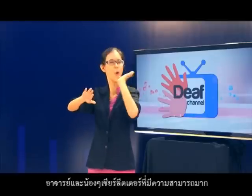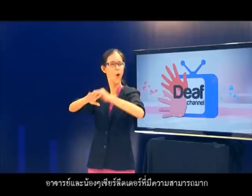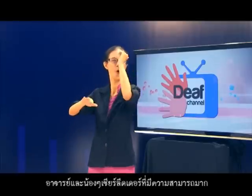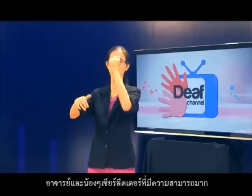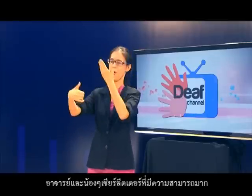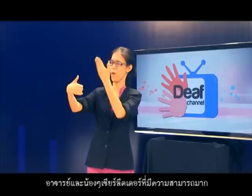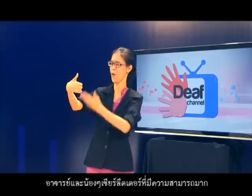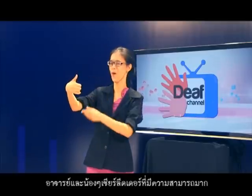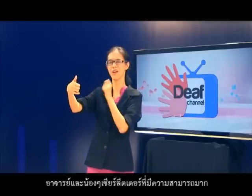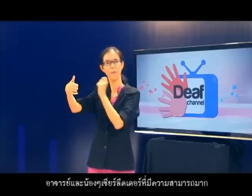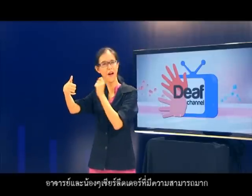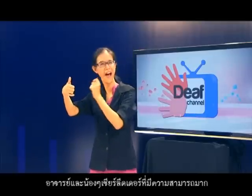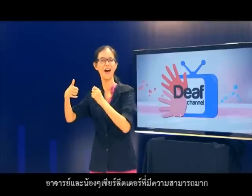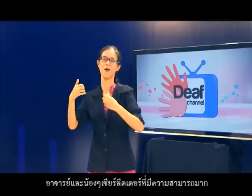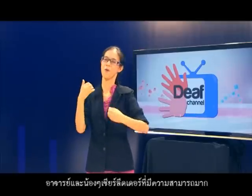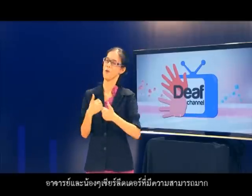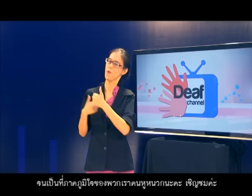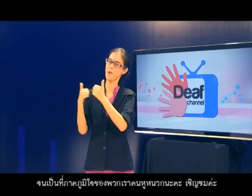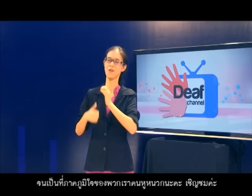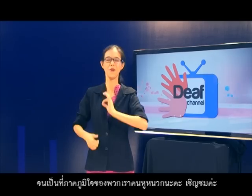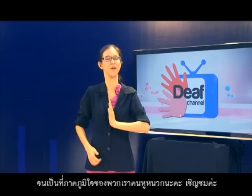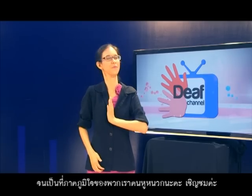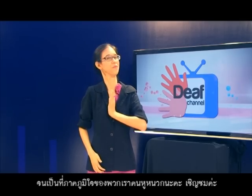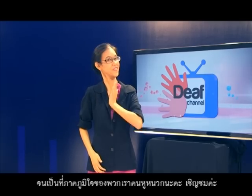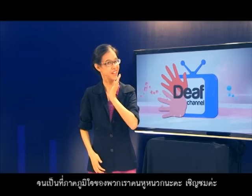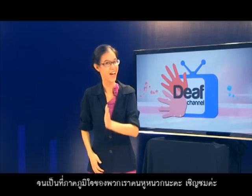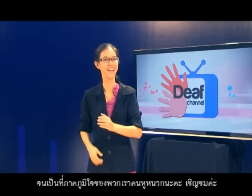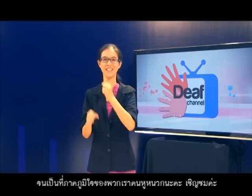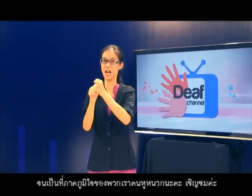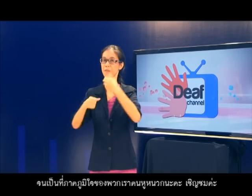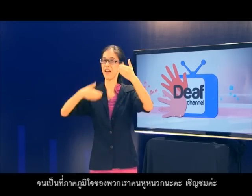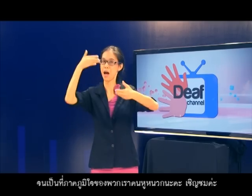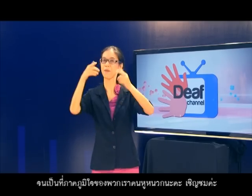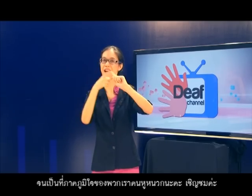ารถจนเป็นที่ภาคภูมิใจของพวกเราคนหูหนวกค่ะเชิญชมเลยค่ะ